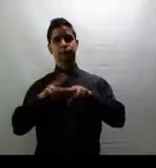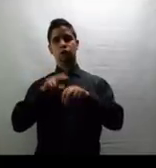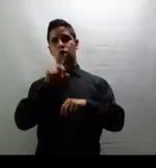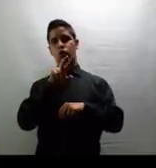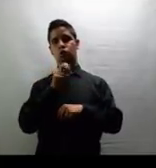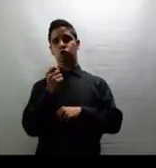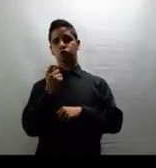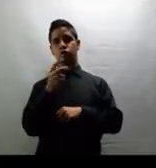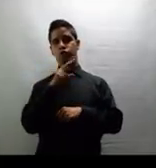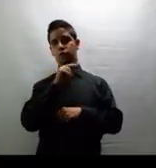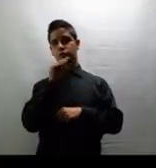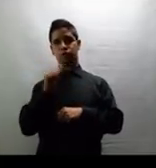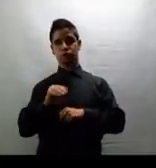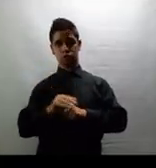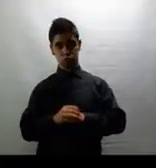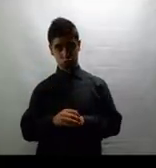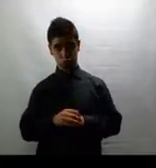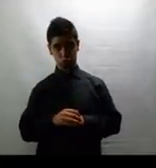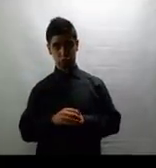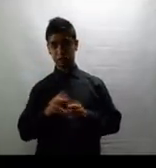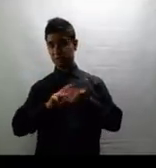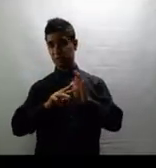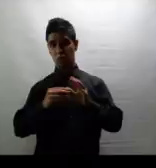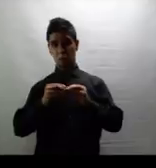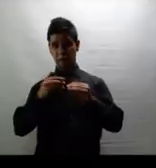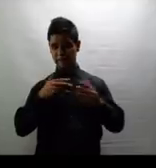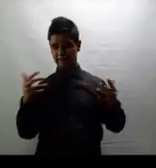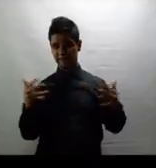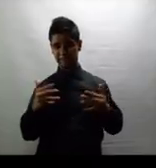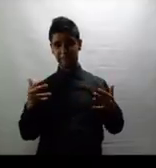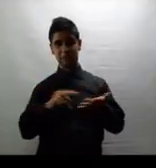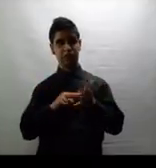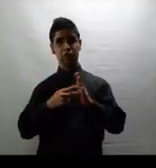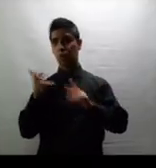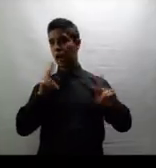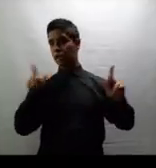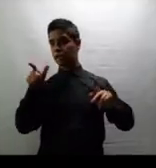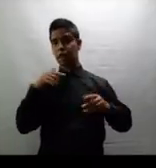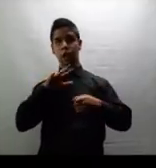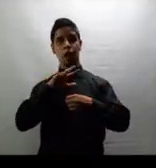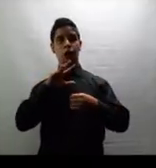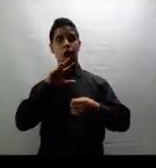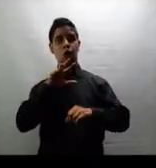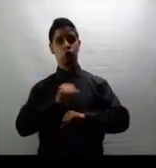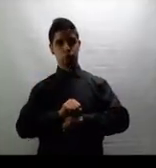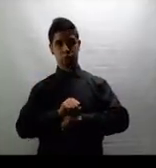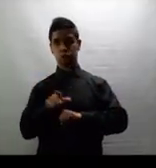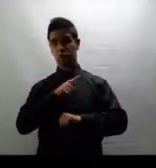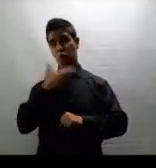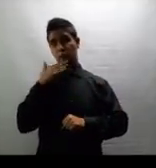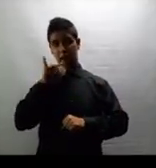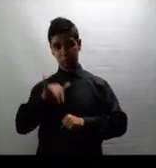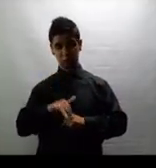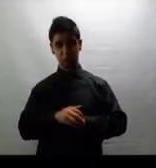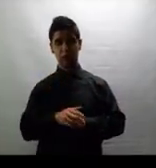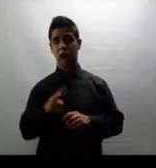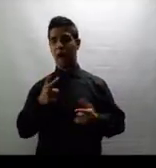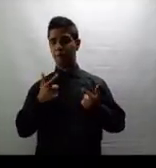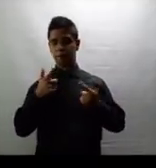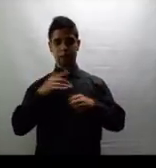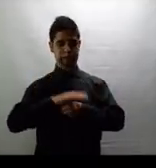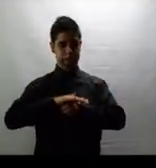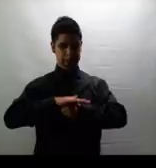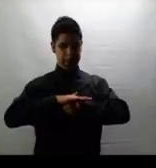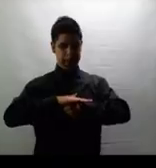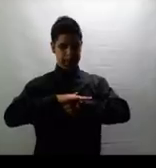te vayas quieren para que escuche esto lo más alarmante es que nos estamos acostumbrando en eso lo malo a vivir bajo las